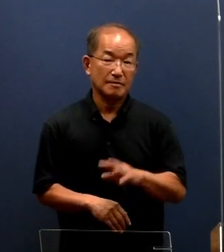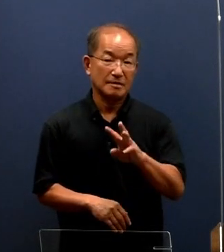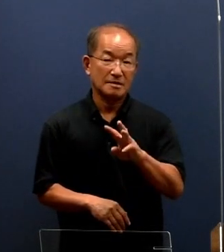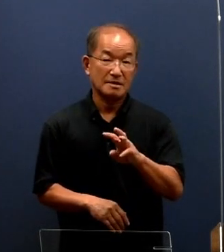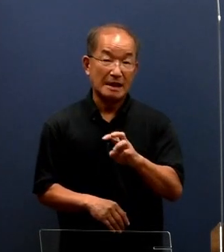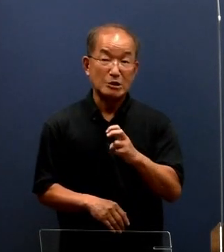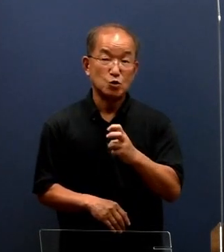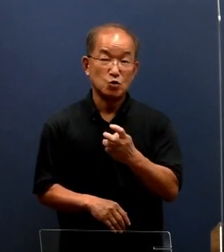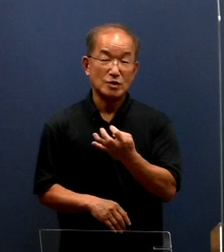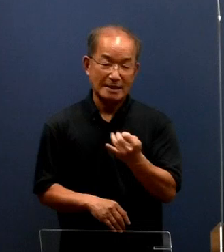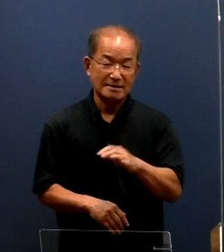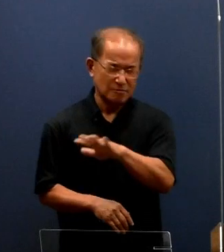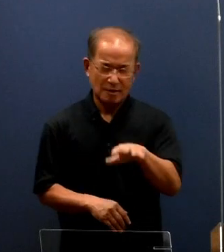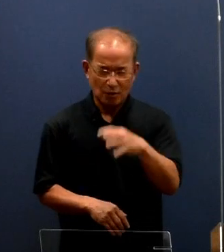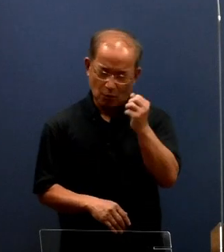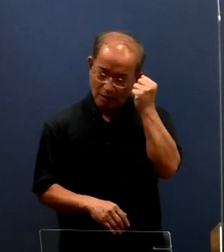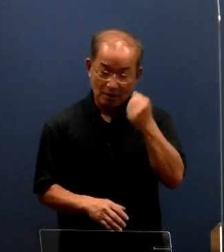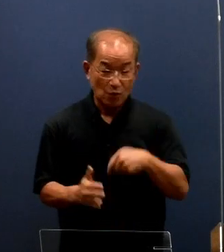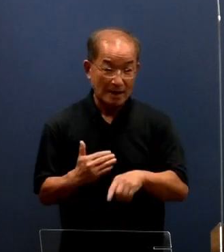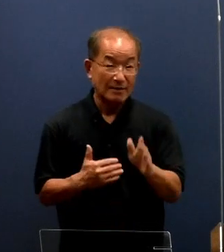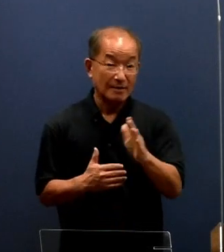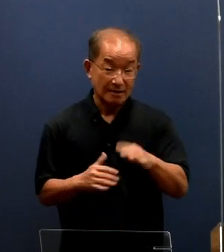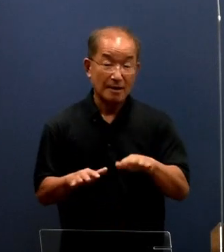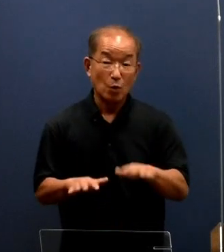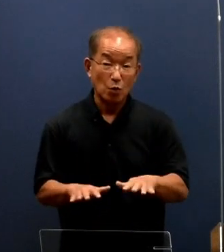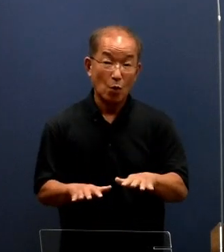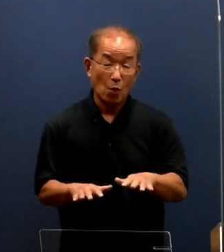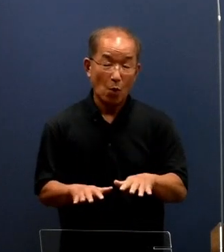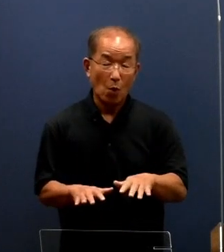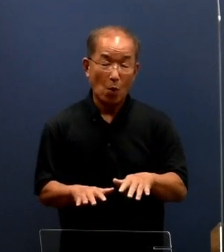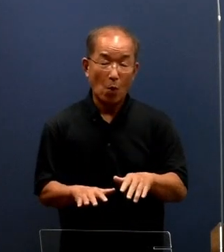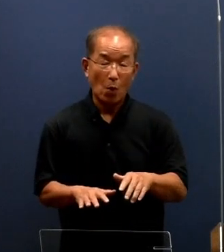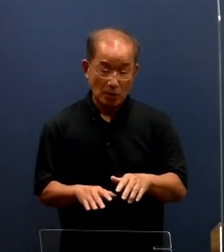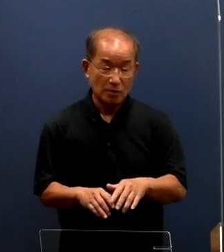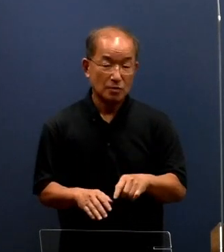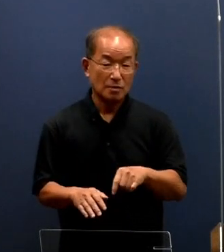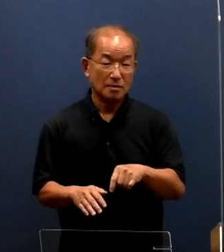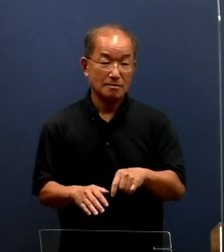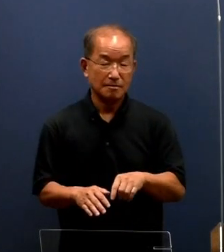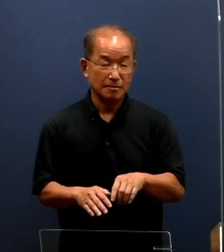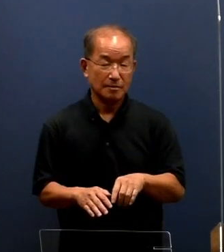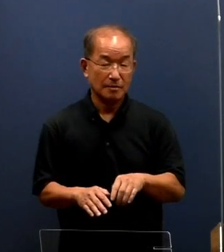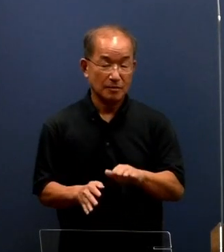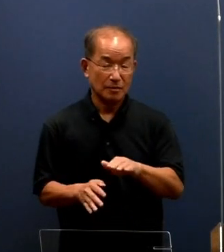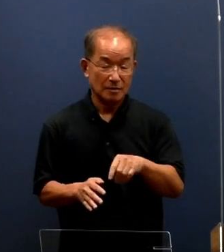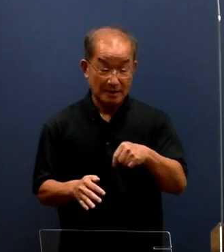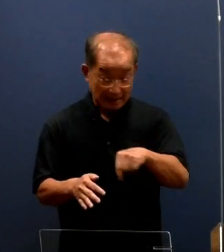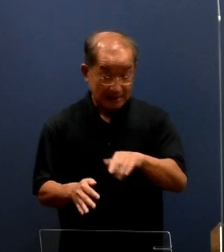べて覚えてませんけど、このところの死亡というのは、要するに何かというと、